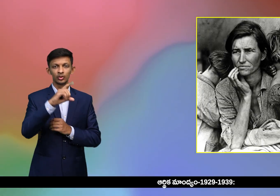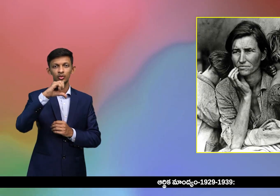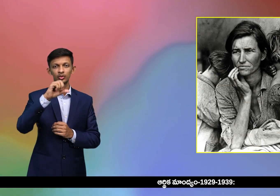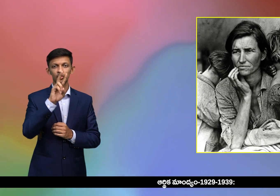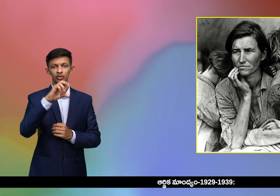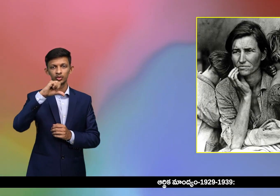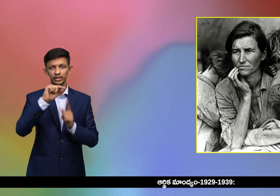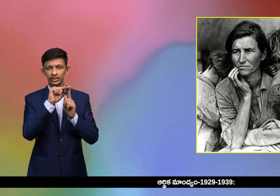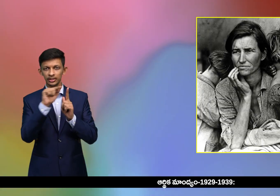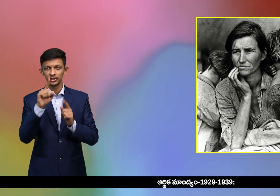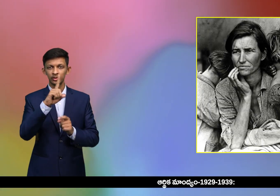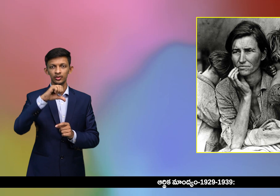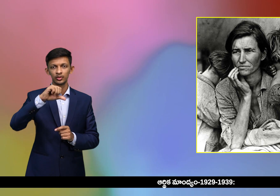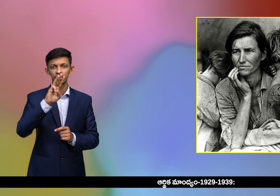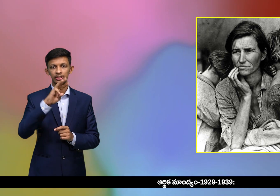1929 నుంచి